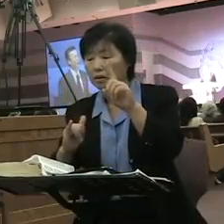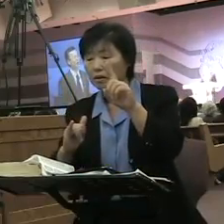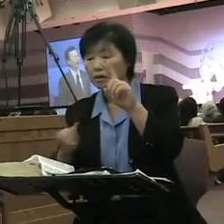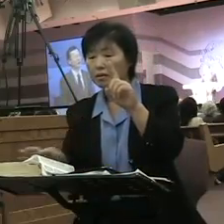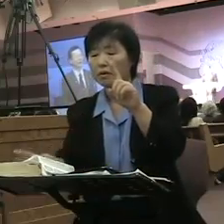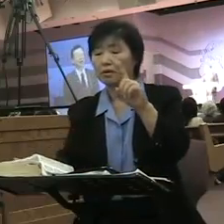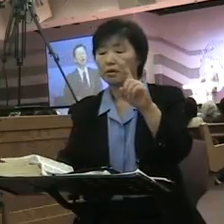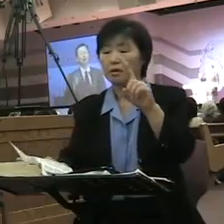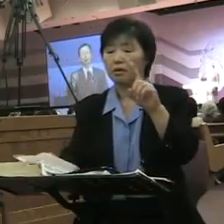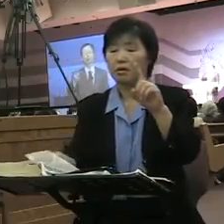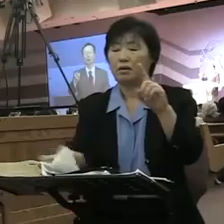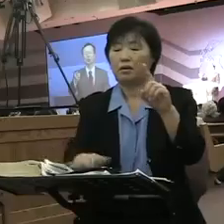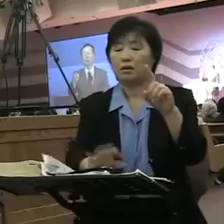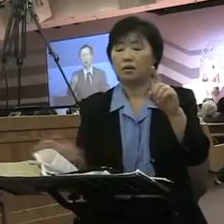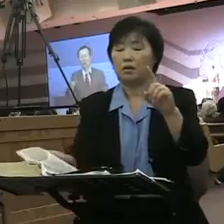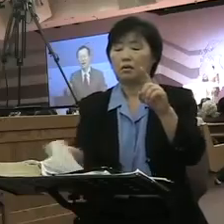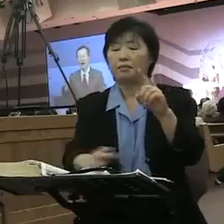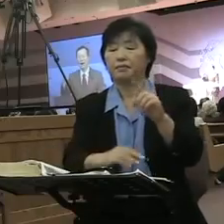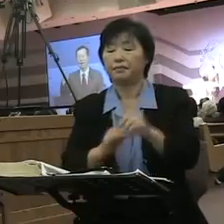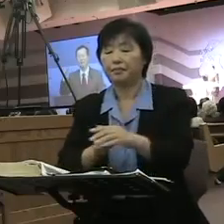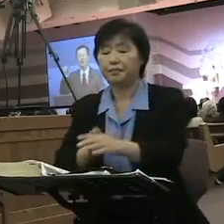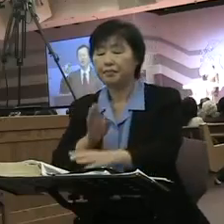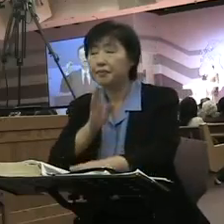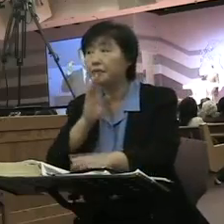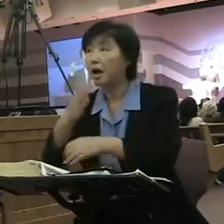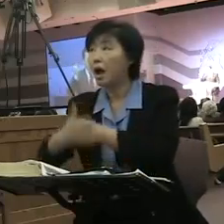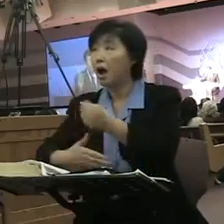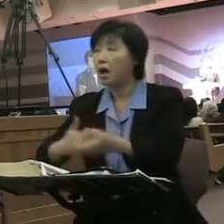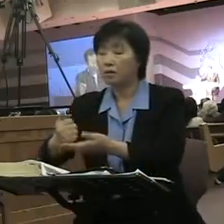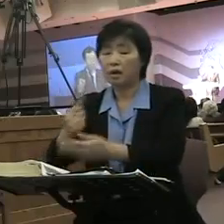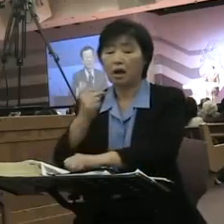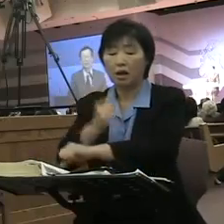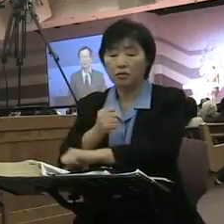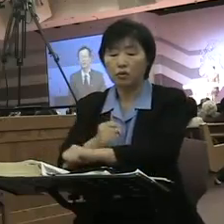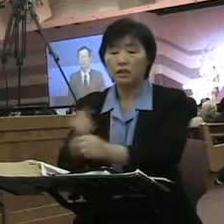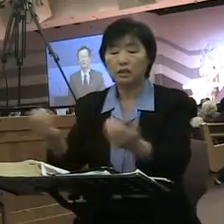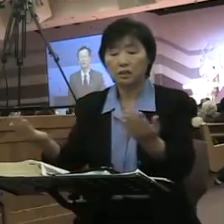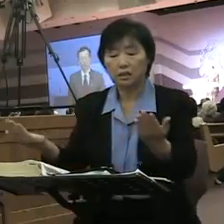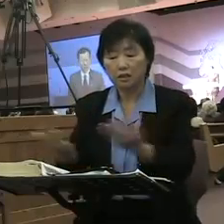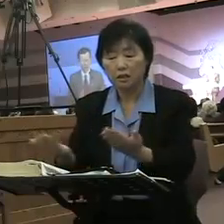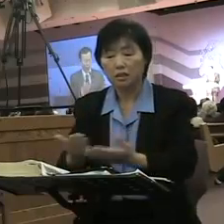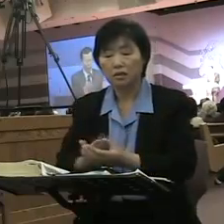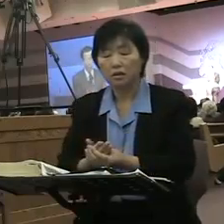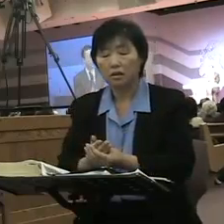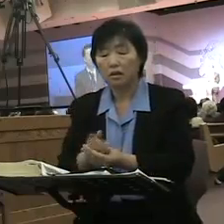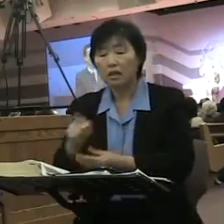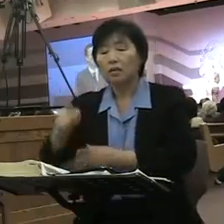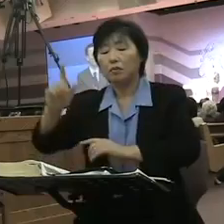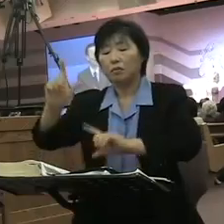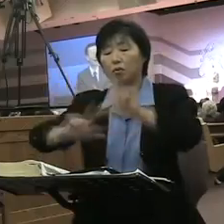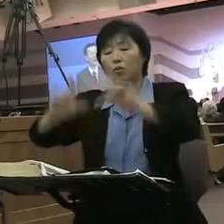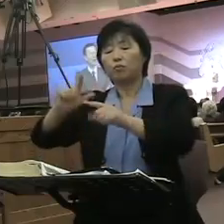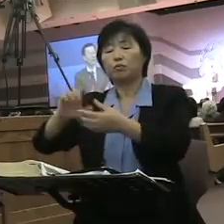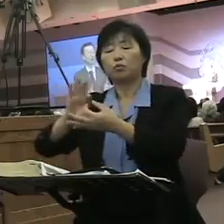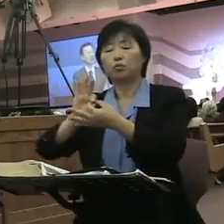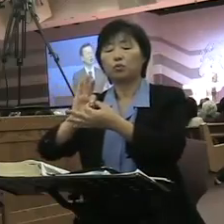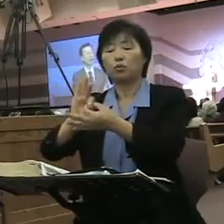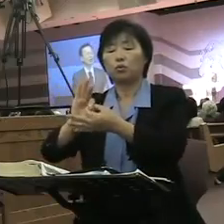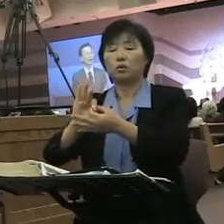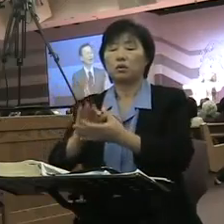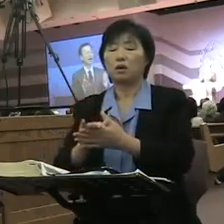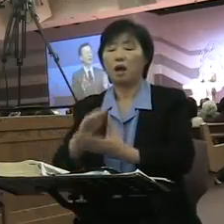하이라이트 되는 것이 아닙니다. 궁극적으로는 하나님께서 하시고자 하는 일, 이 모습을 통하여